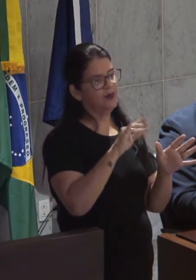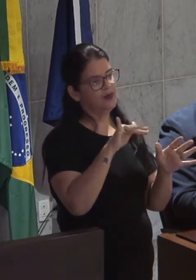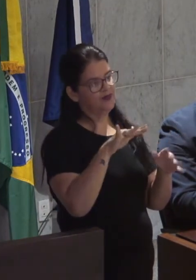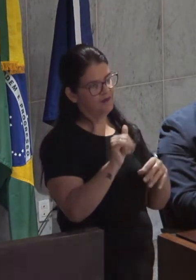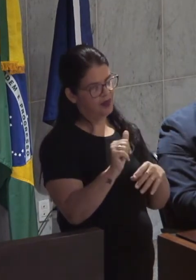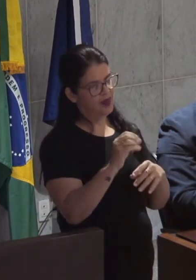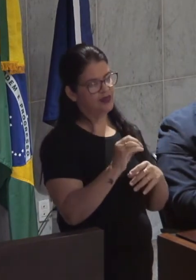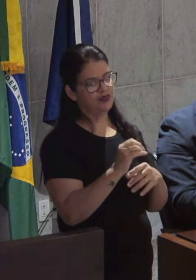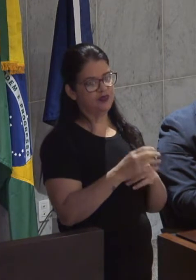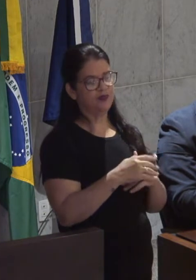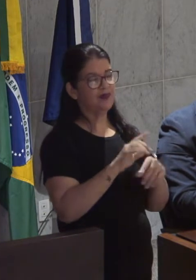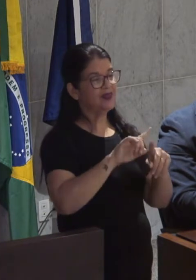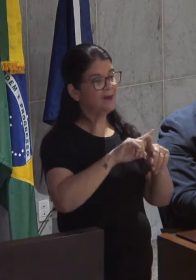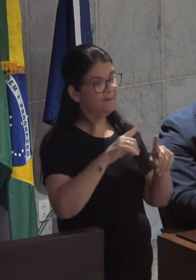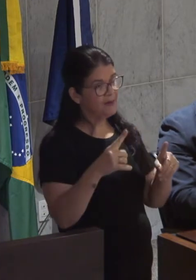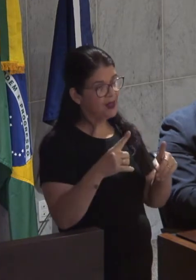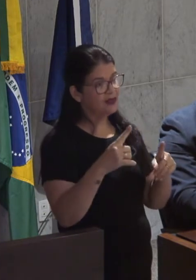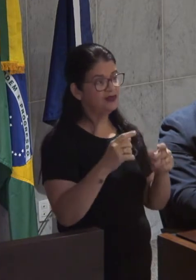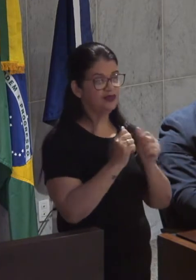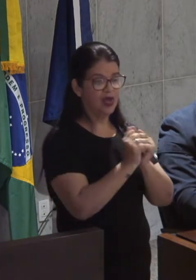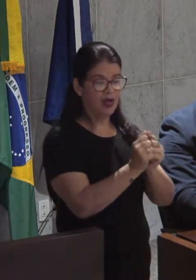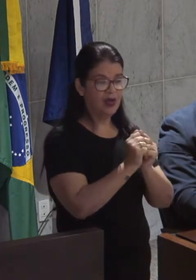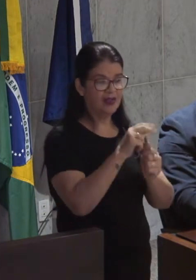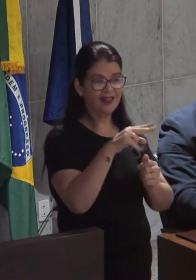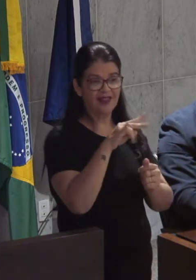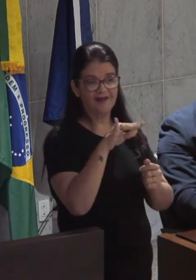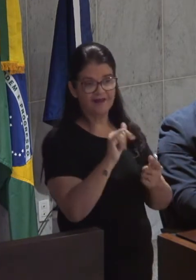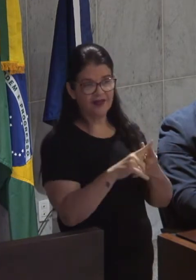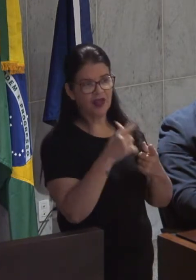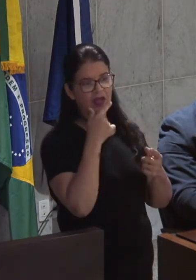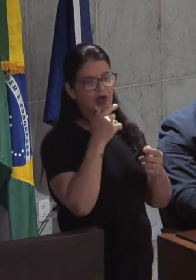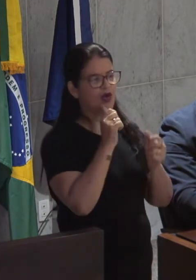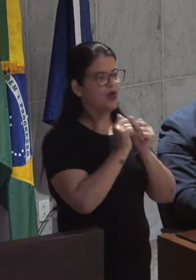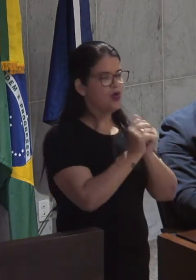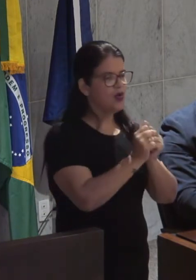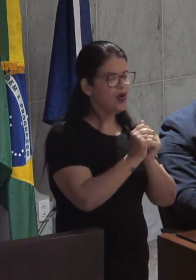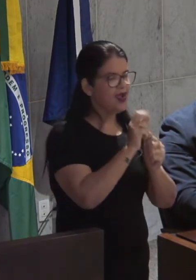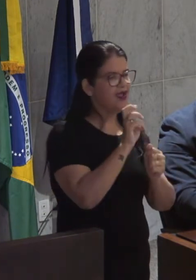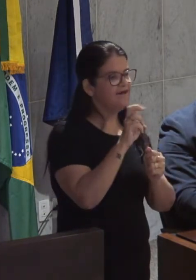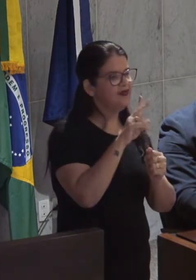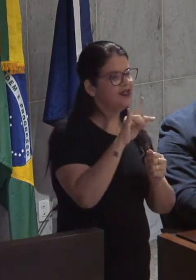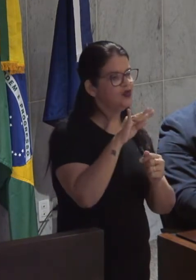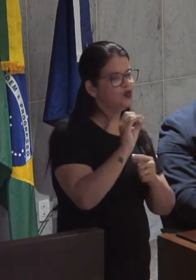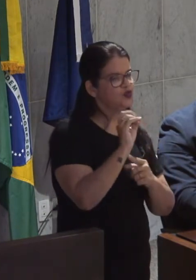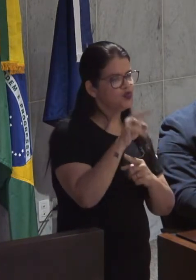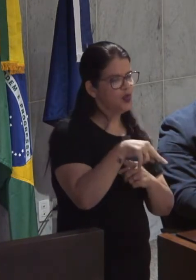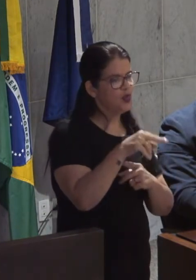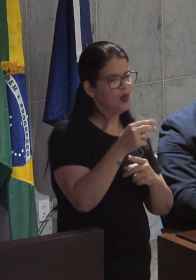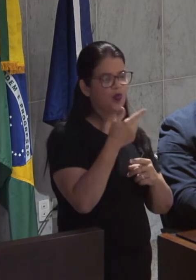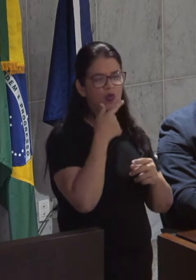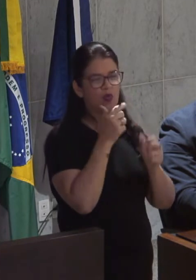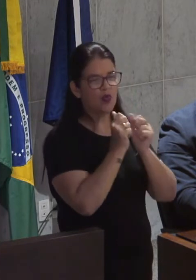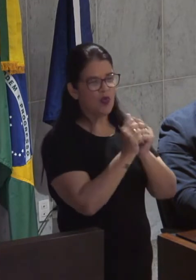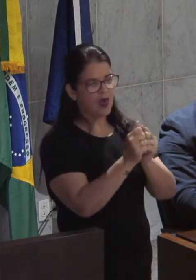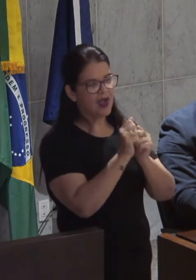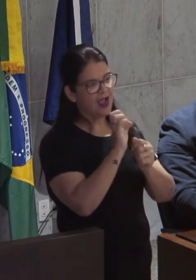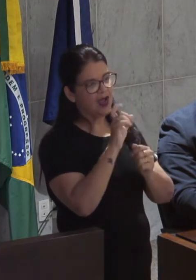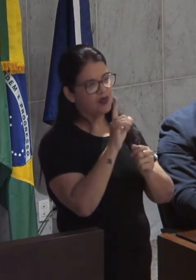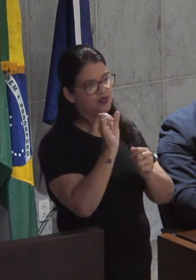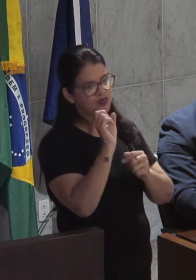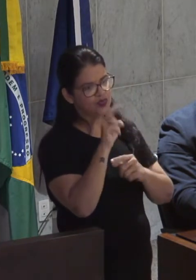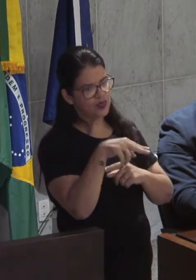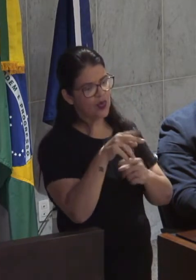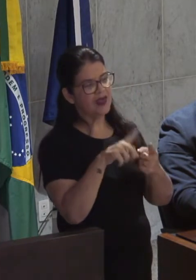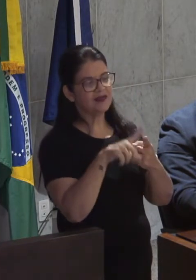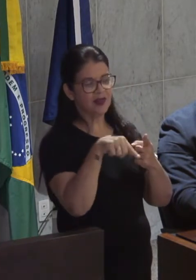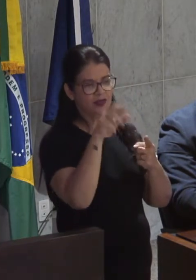Bonifácio, mas a companheira Nevinha, o companheiro Evanilson, o companheiro Elcio, que são da direção